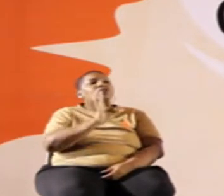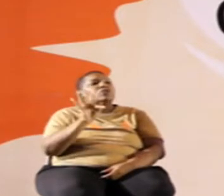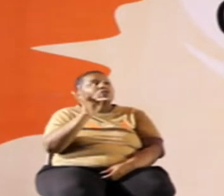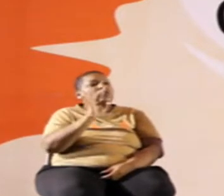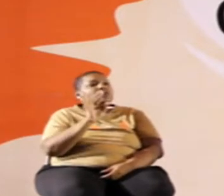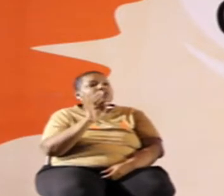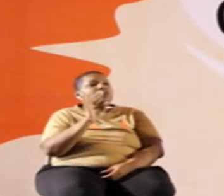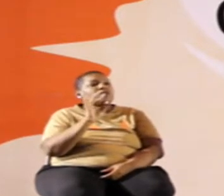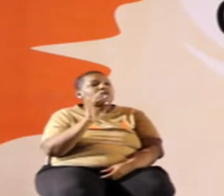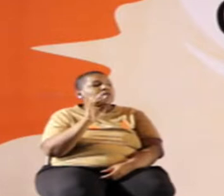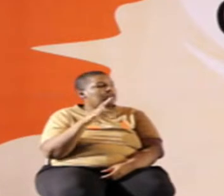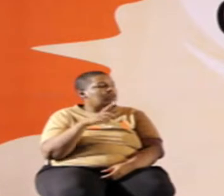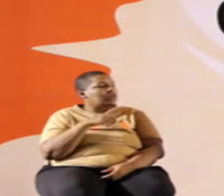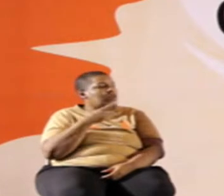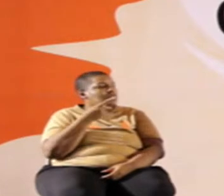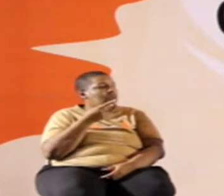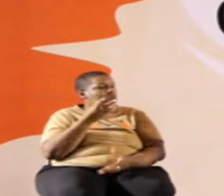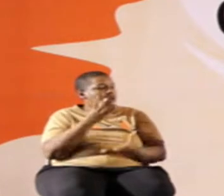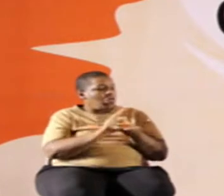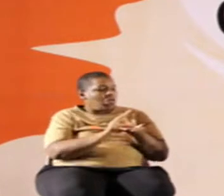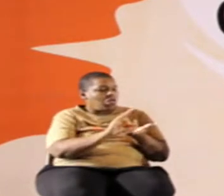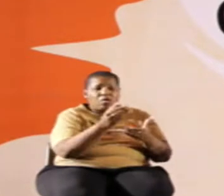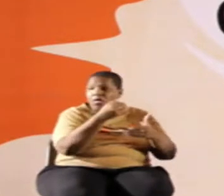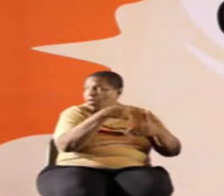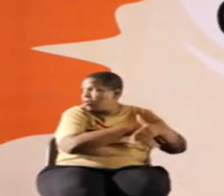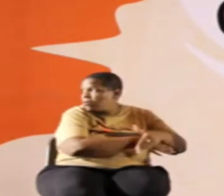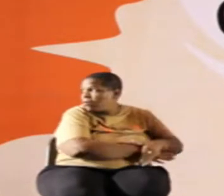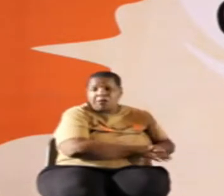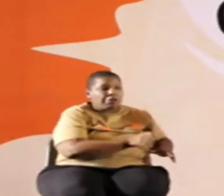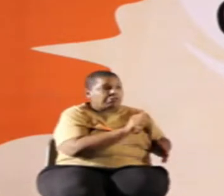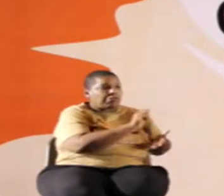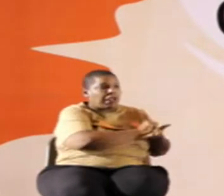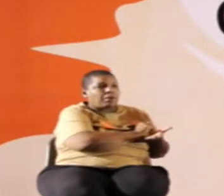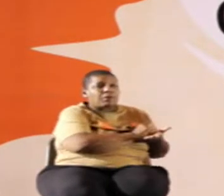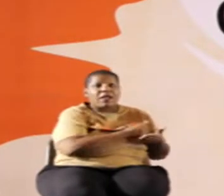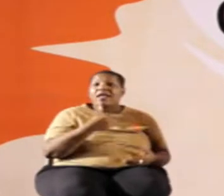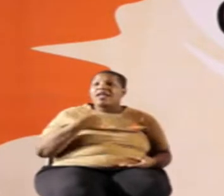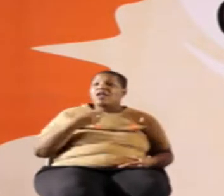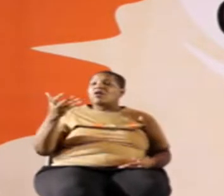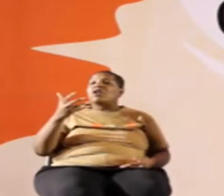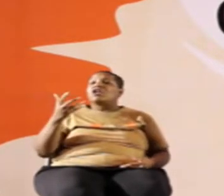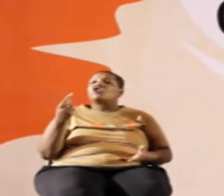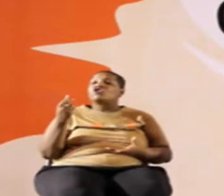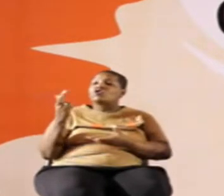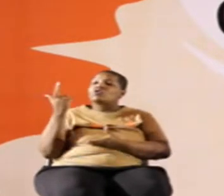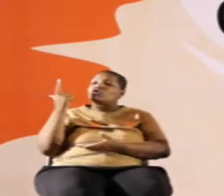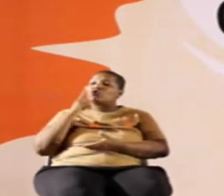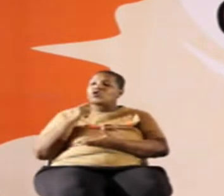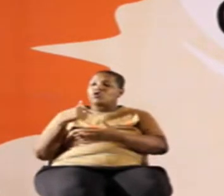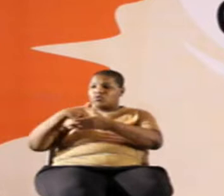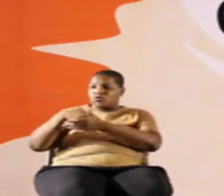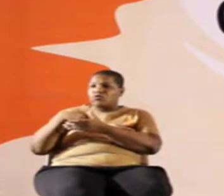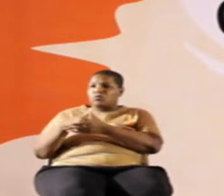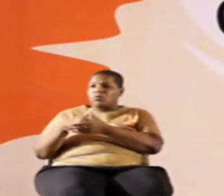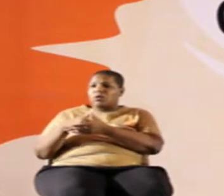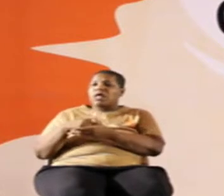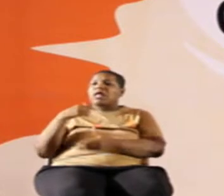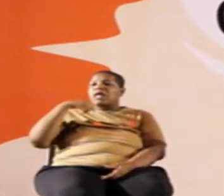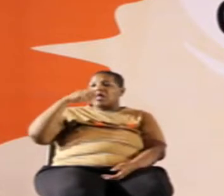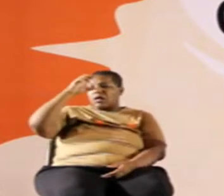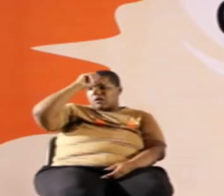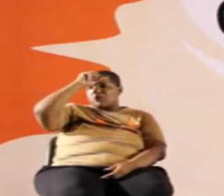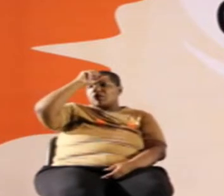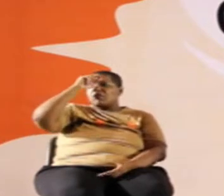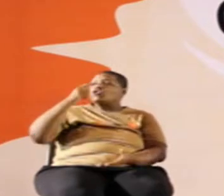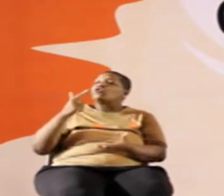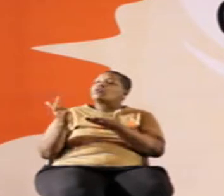engaveta, esconde, apaga. Ele disse, eu ganhei dinheiro com futebol, eu aprendi muito com